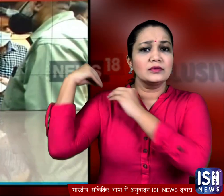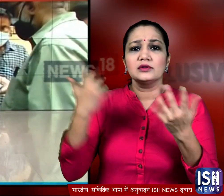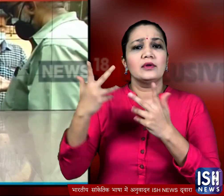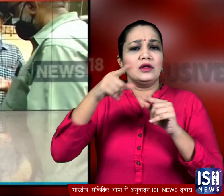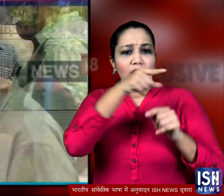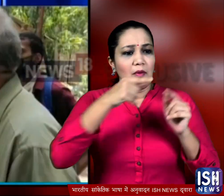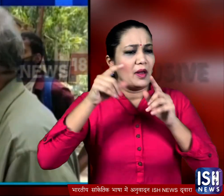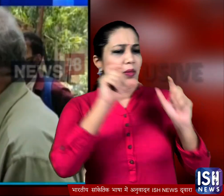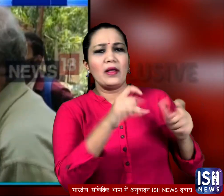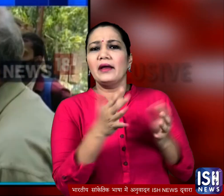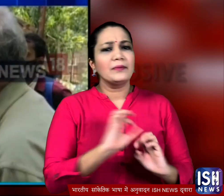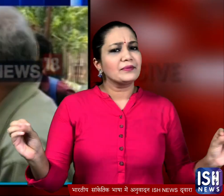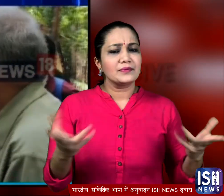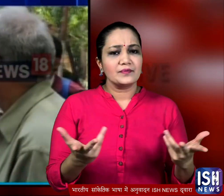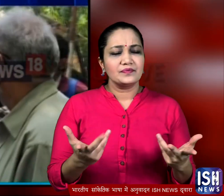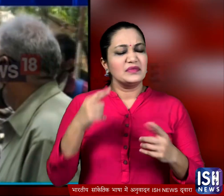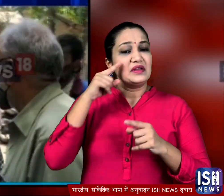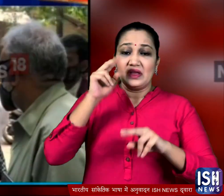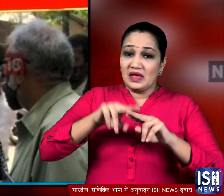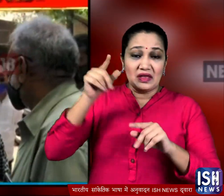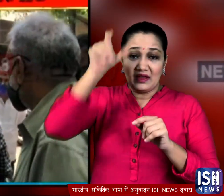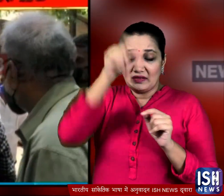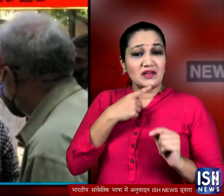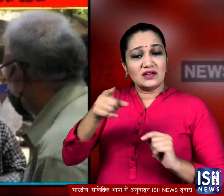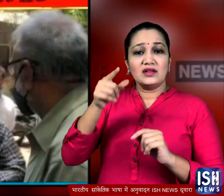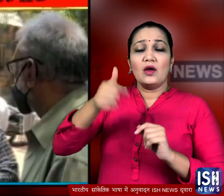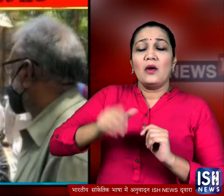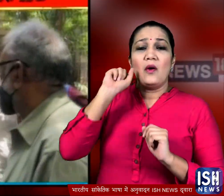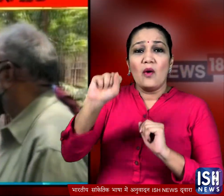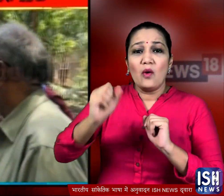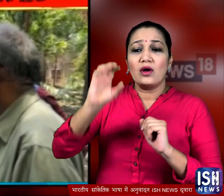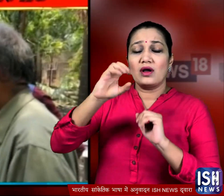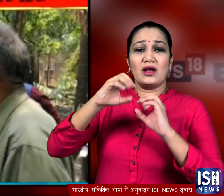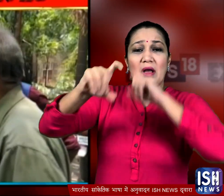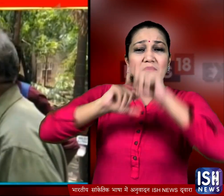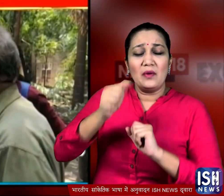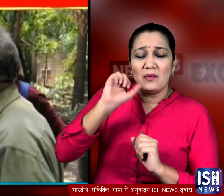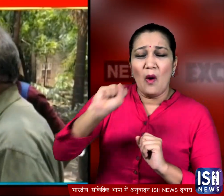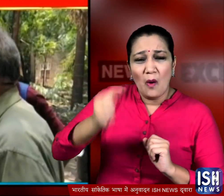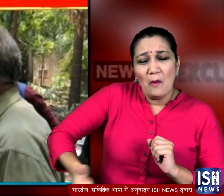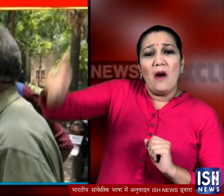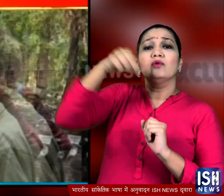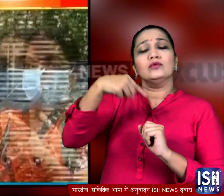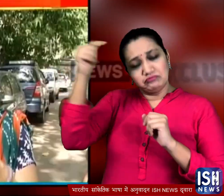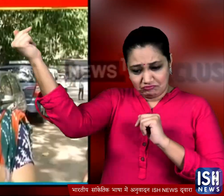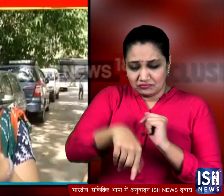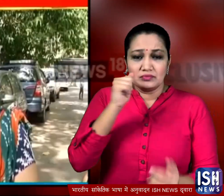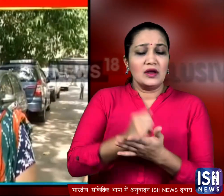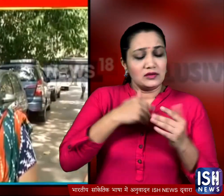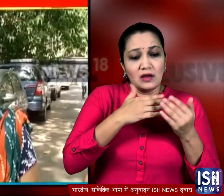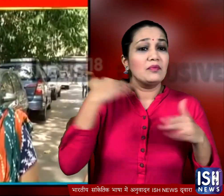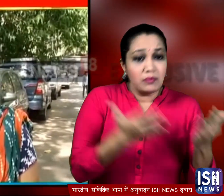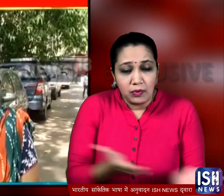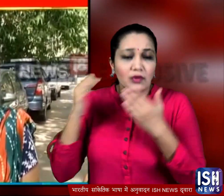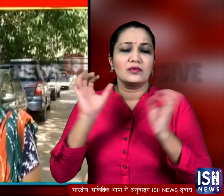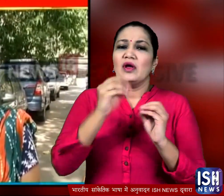अपनाया और शर्त रख दी कि जब तक कंपनी के मालिक नहीं आएंगे वो शवों को लेकर नहीं जाएंगे। किसी ने